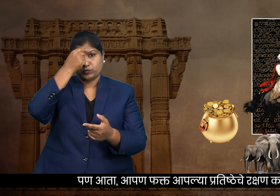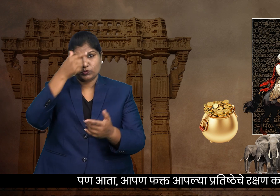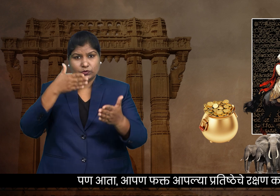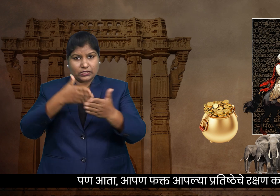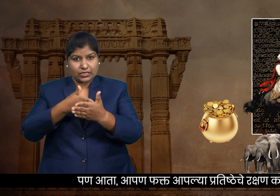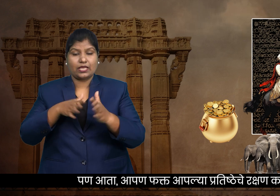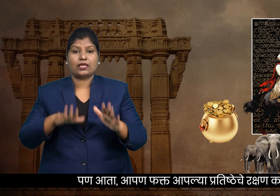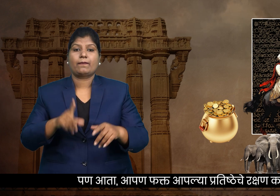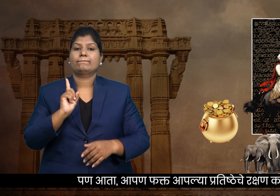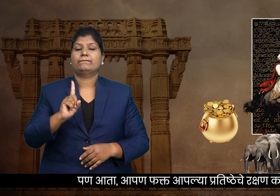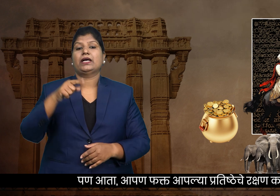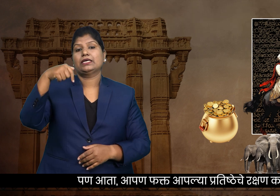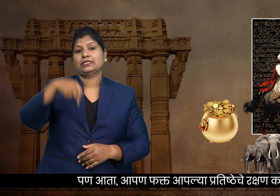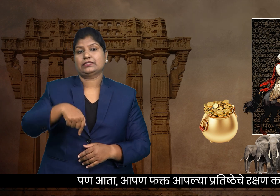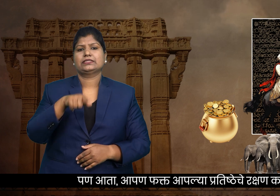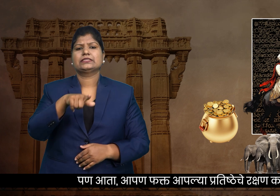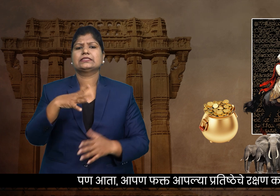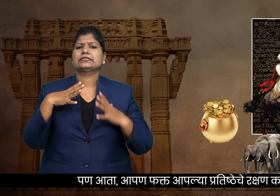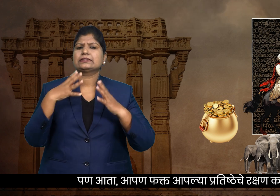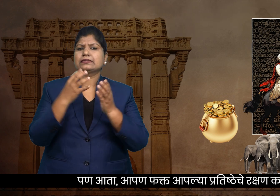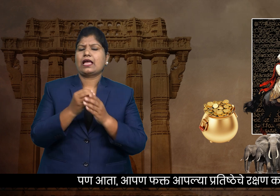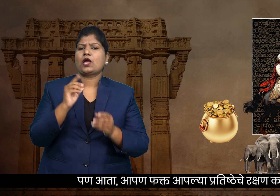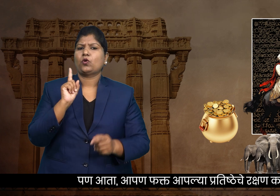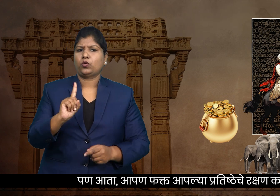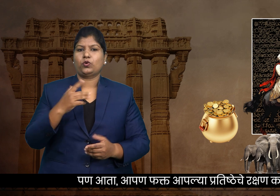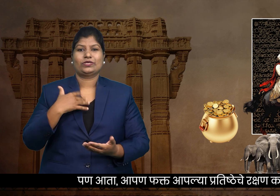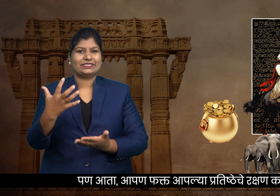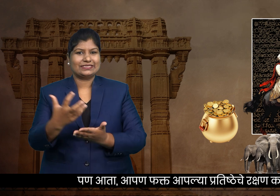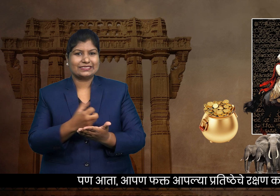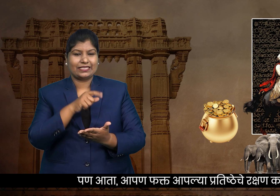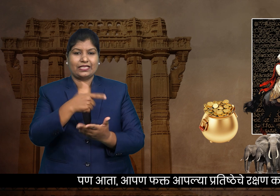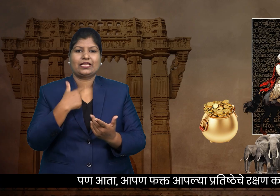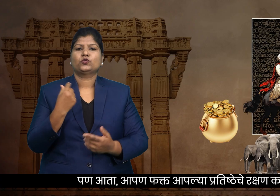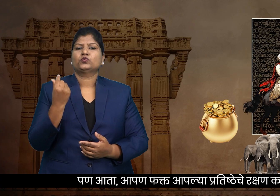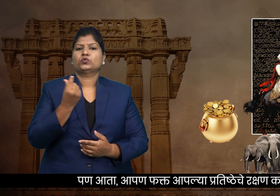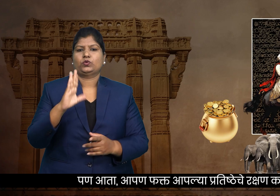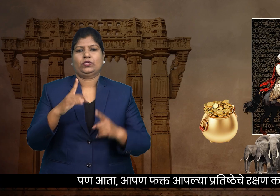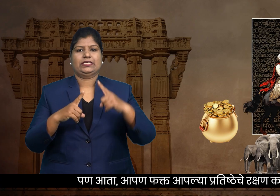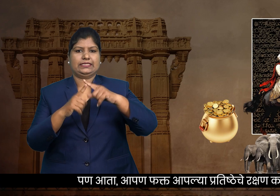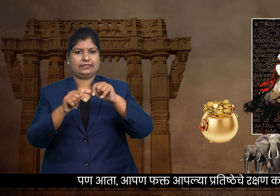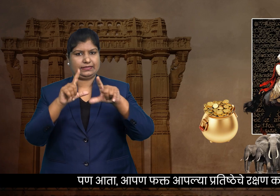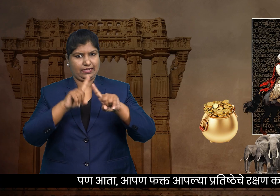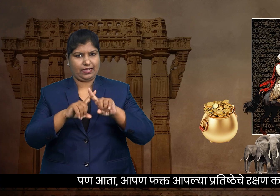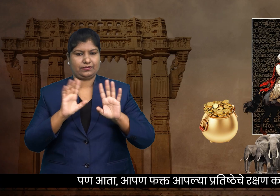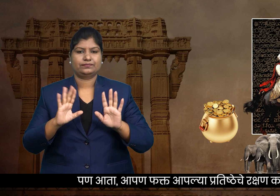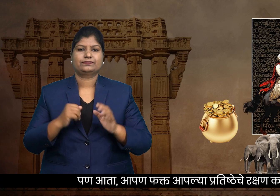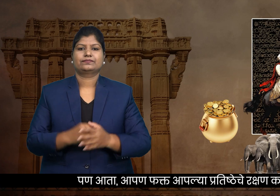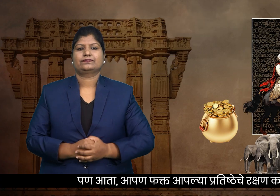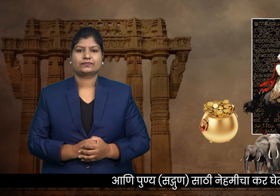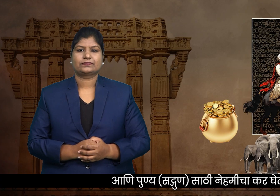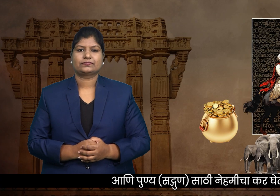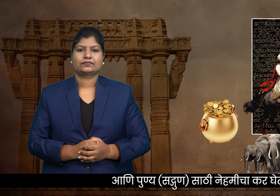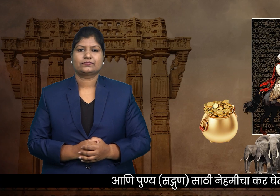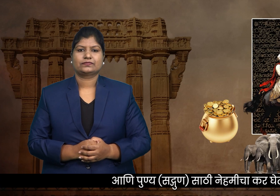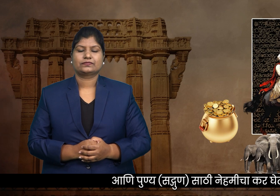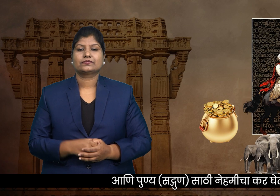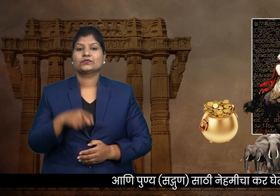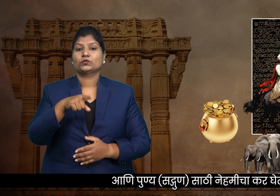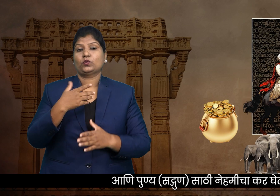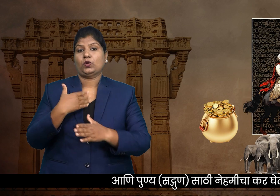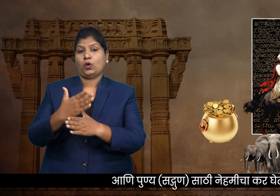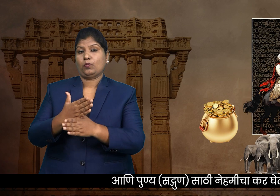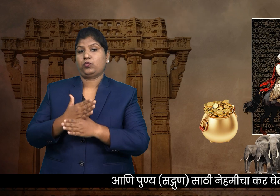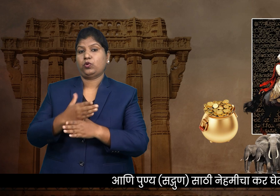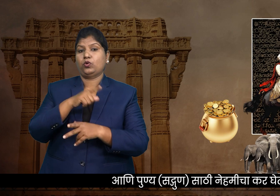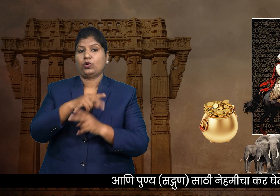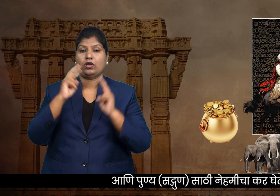पण आता आपण फक्त आपल्या प्रतिष्ठेचे रक्षण करण्यासाठी आणि पुण्य